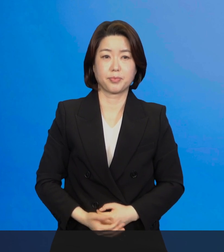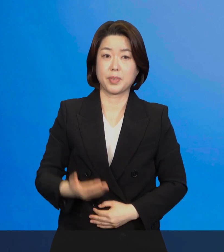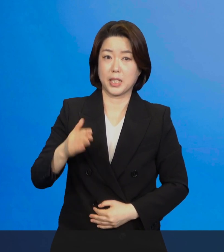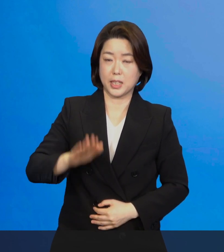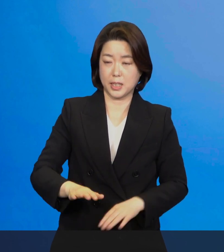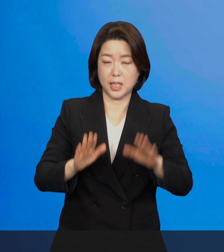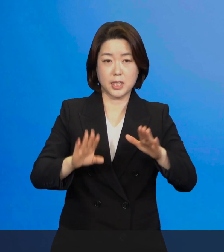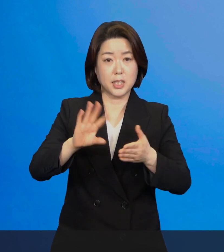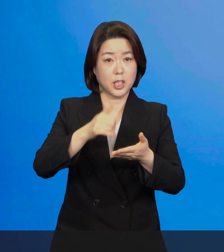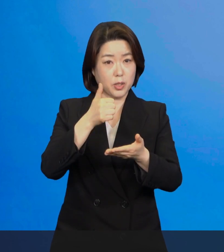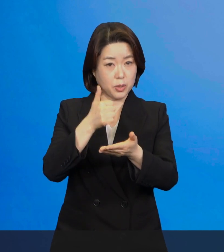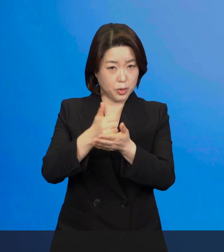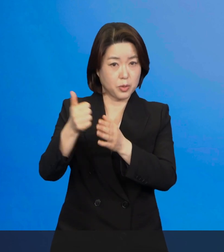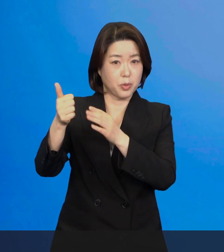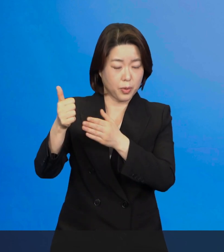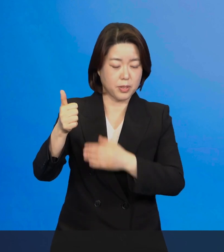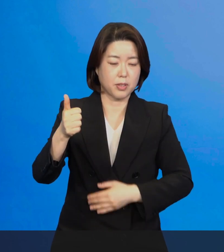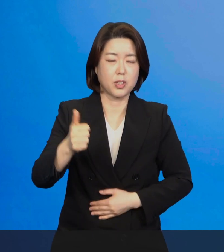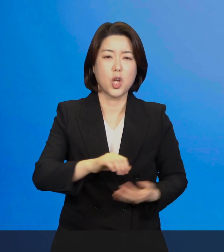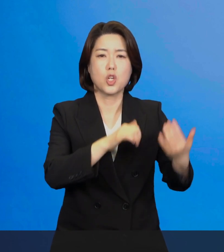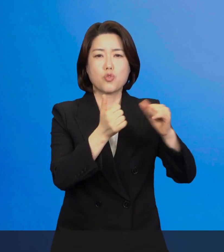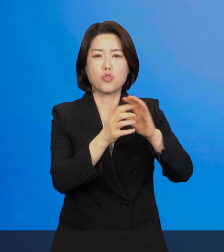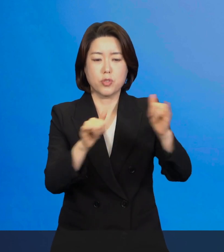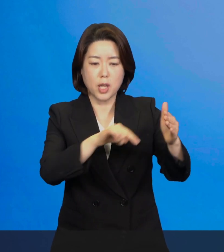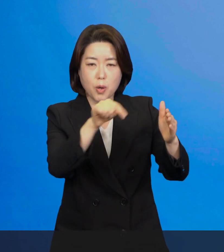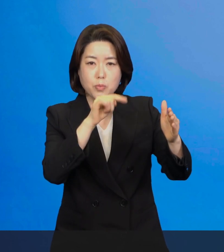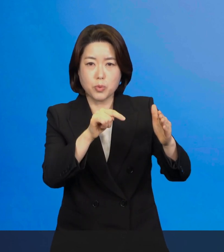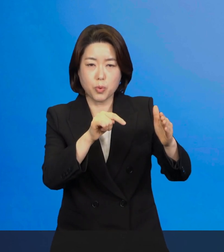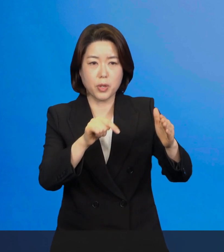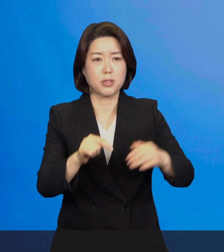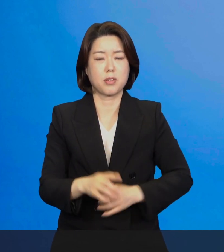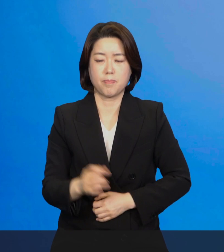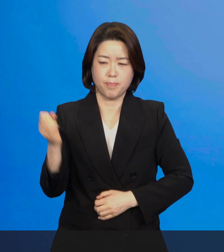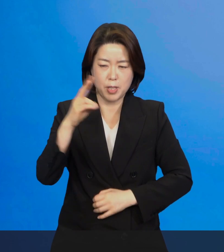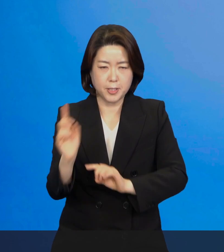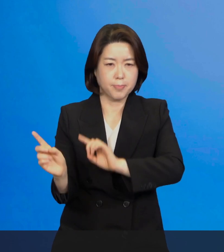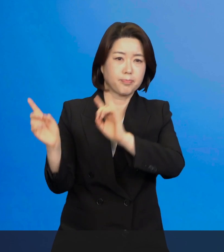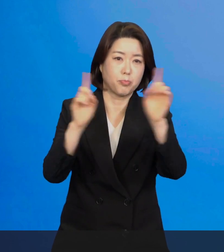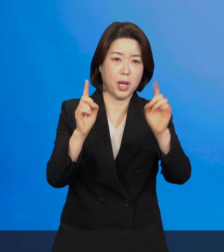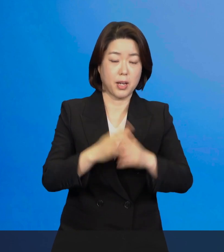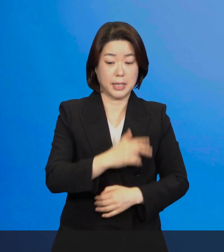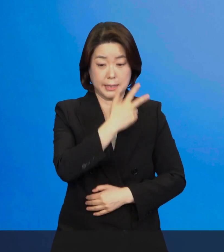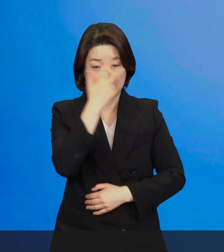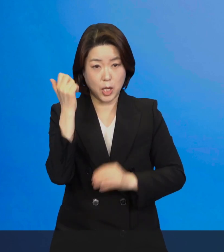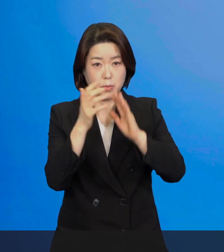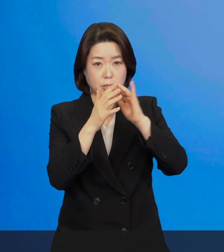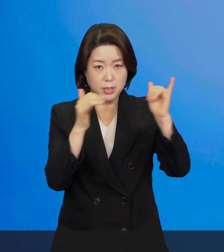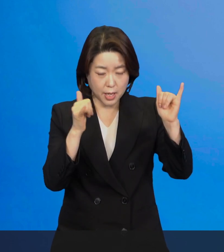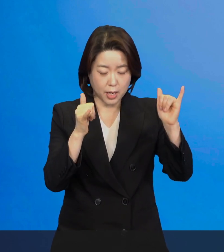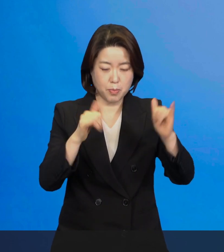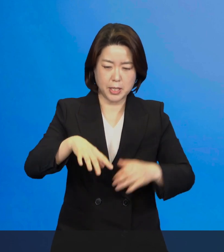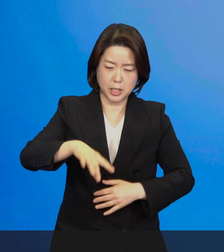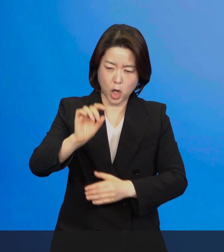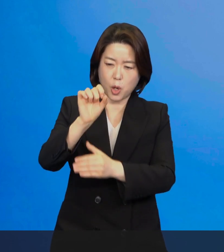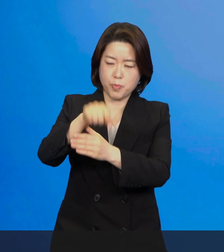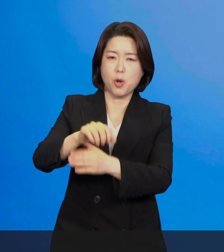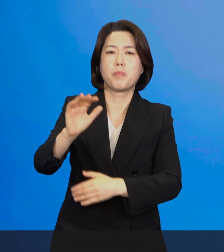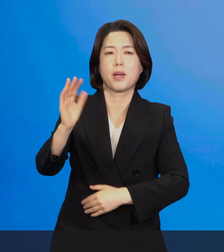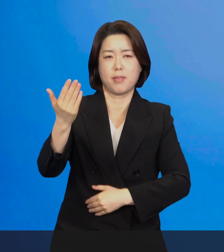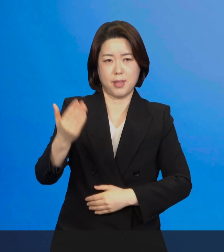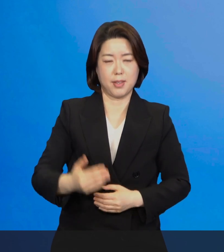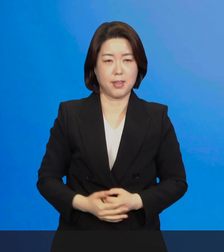이제 그리스도께서는 죽은 사람들 가운데서 살아나셔서 잠든 사람들의 첫 열매가